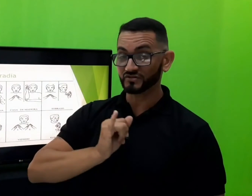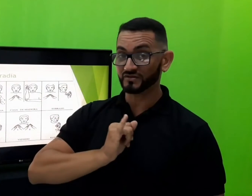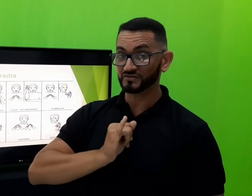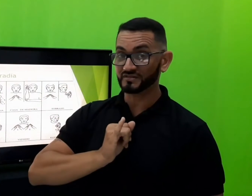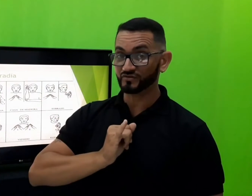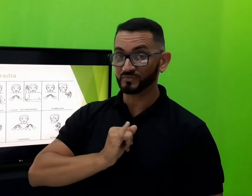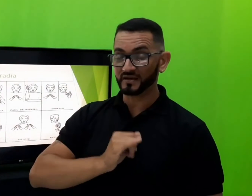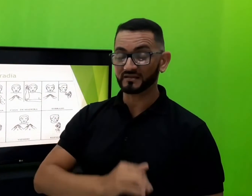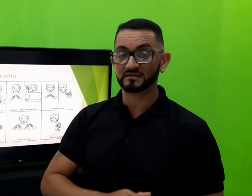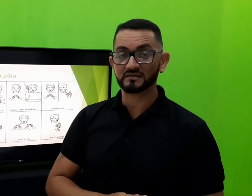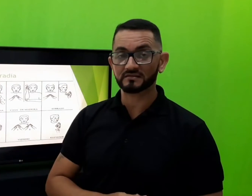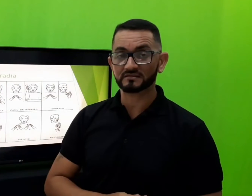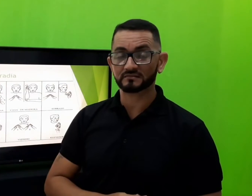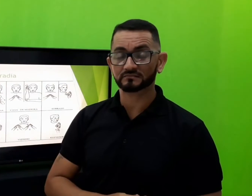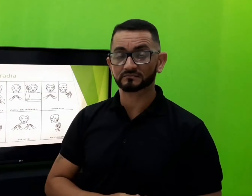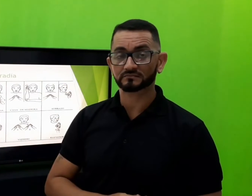isso aqui é o sinal de Imperatriz.